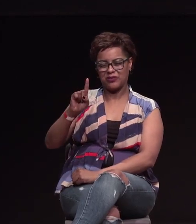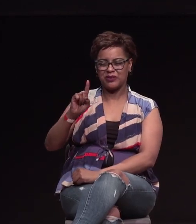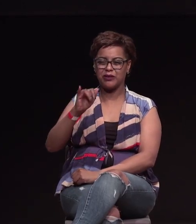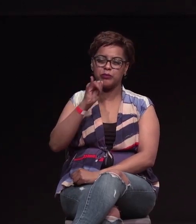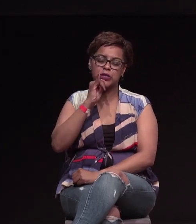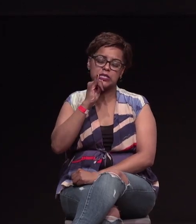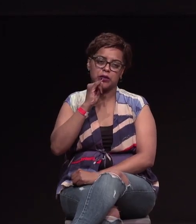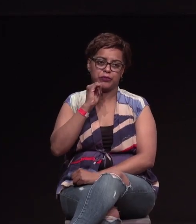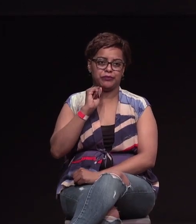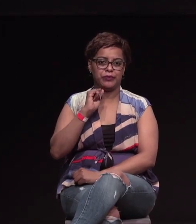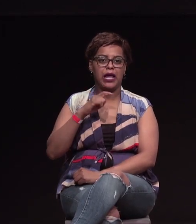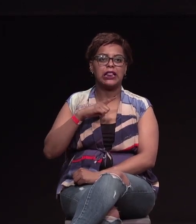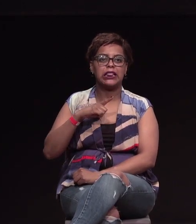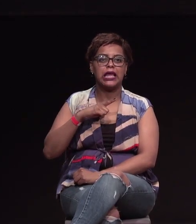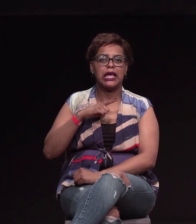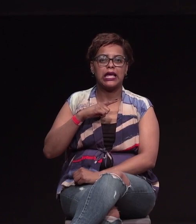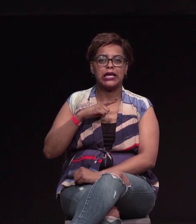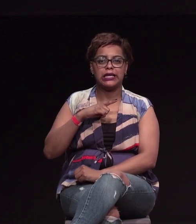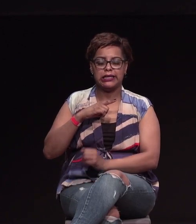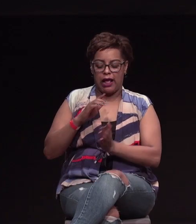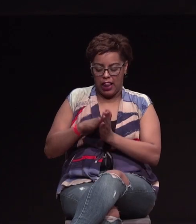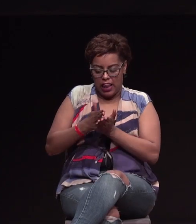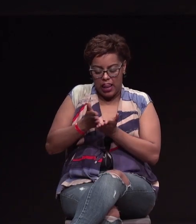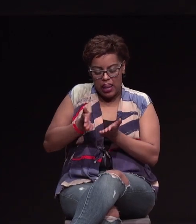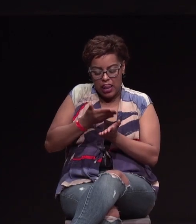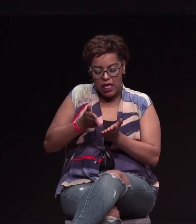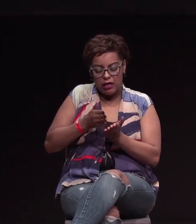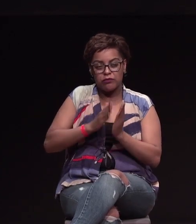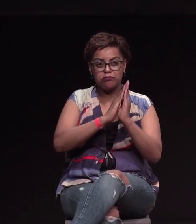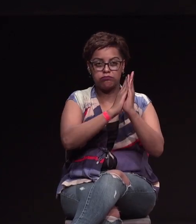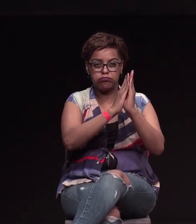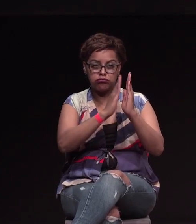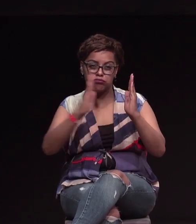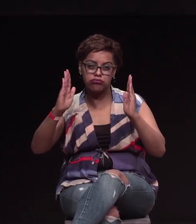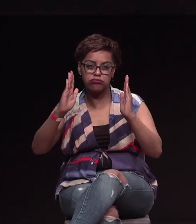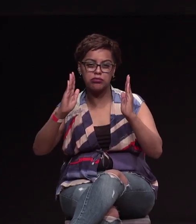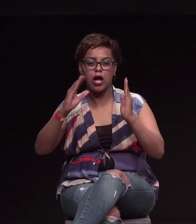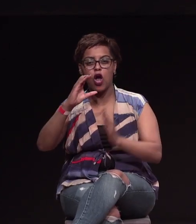uma coletânea com uma importante antologia